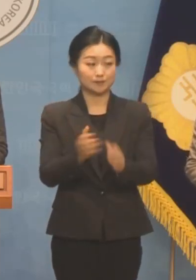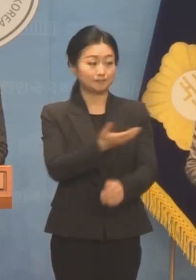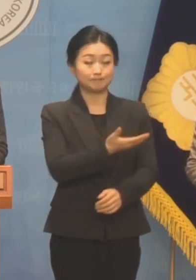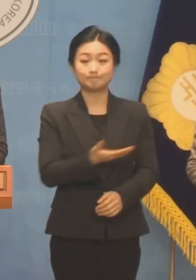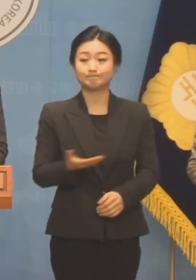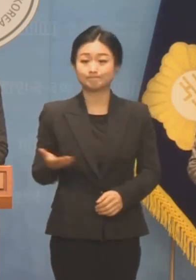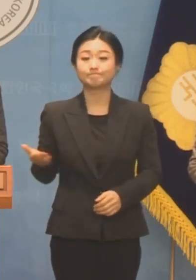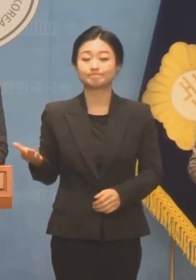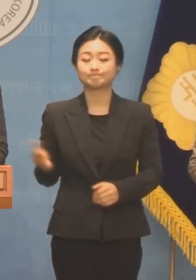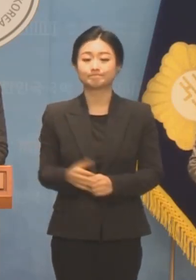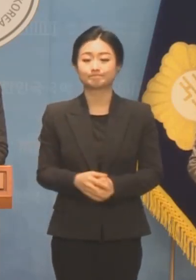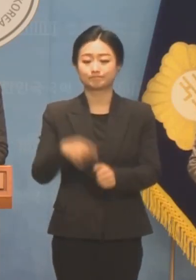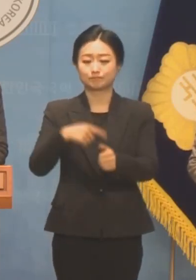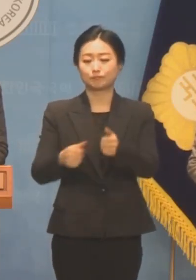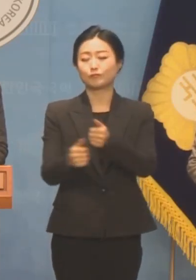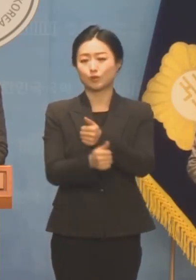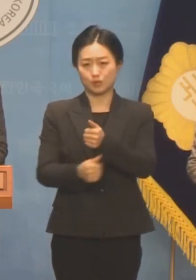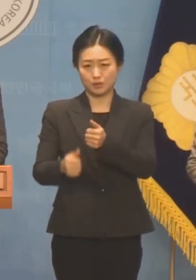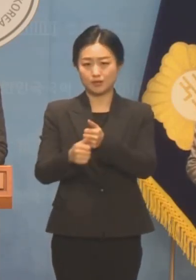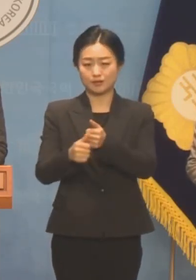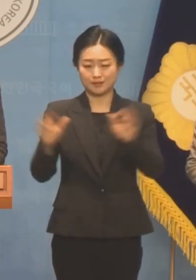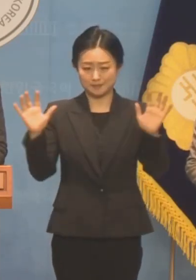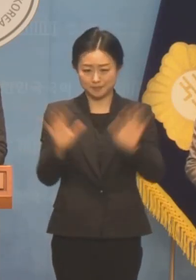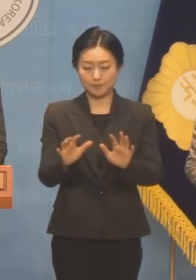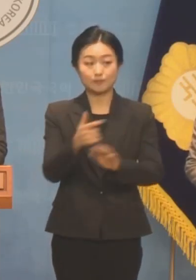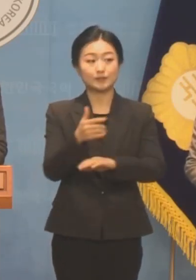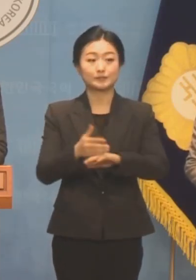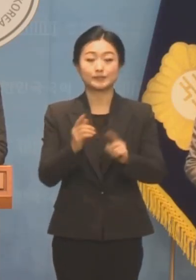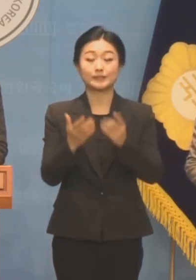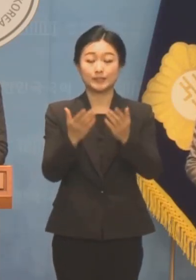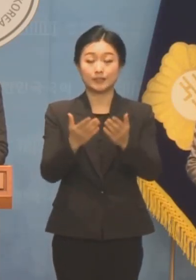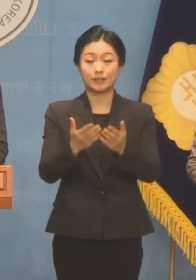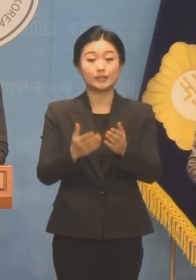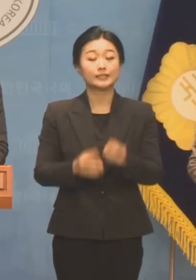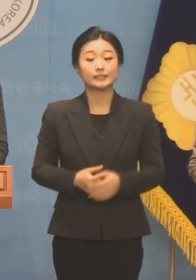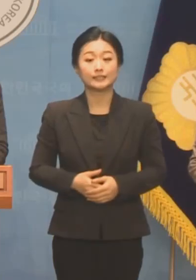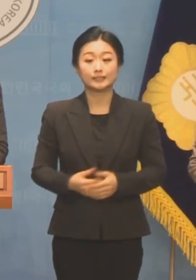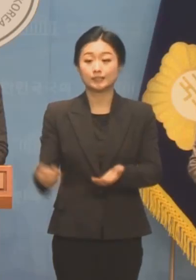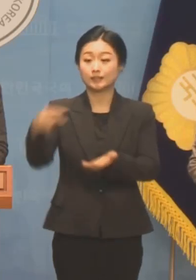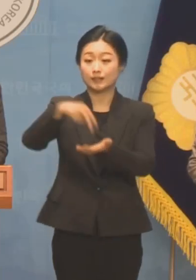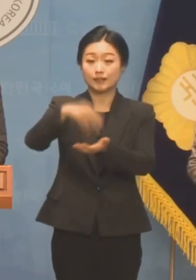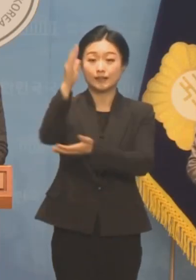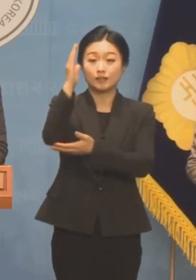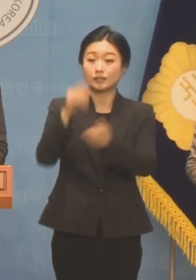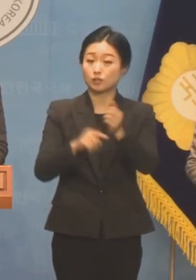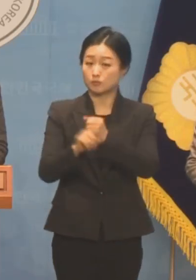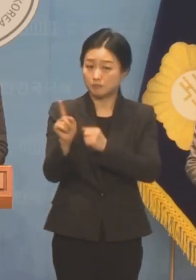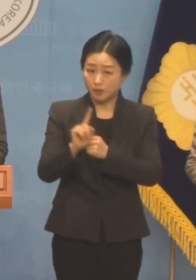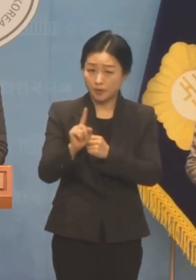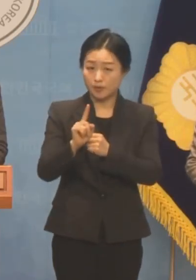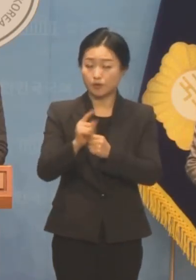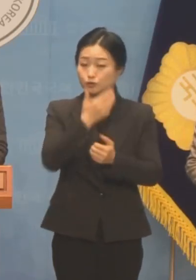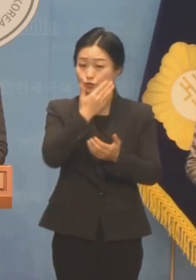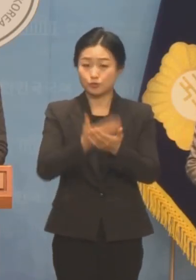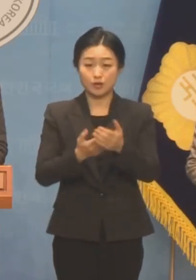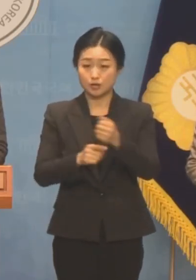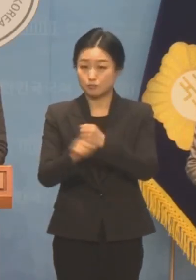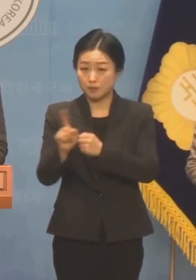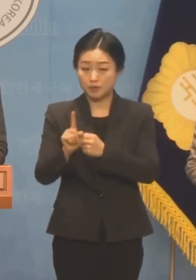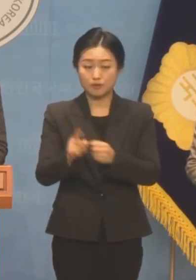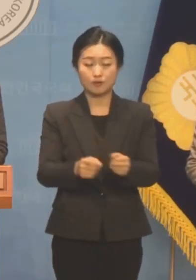교육위 차원에서 마련해 주셔서 진심으로 감사드립니다. 왜 이 기자회견이 중요하냐? 김민전